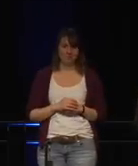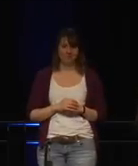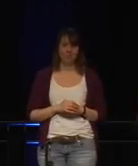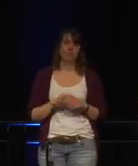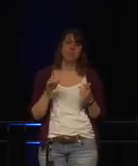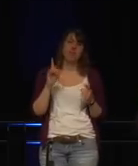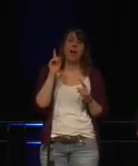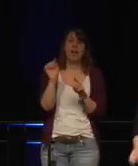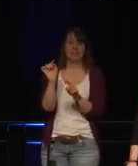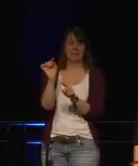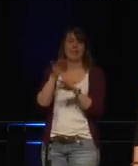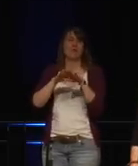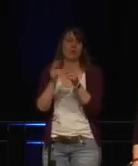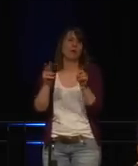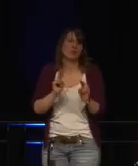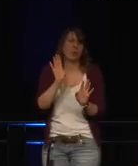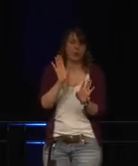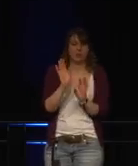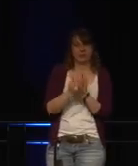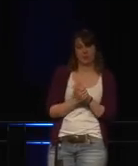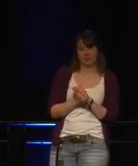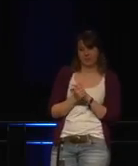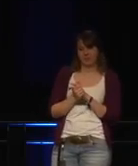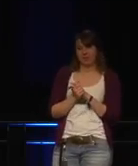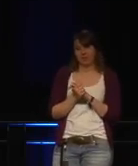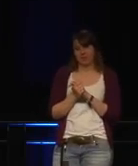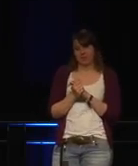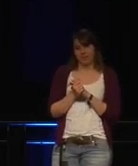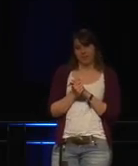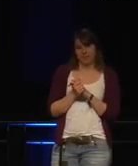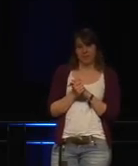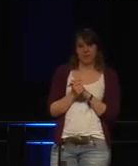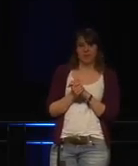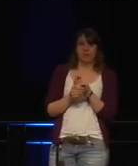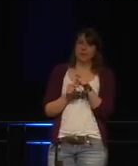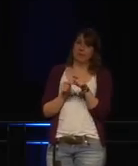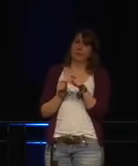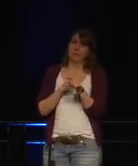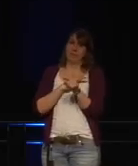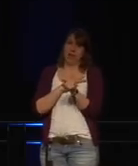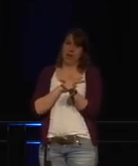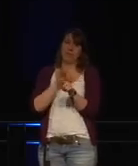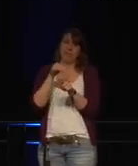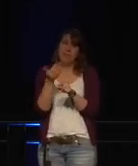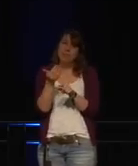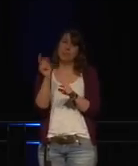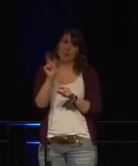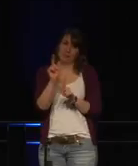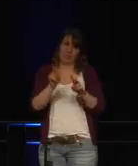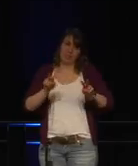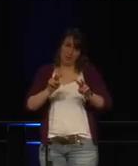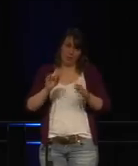Actually, hay otro ejemplo. De hecho, vamos a volver un segundo. Hay un vídeo muy, muy gracioso en